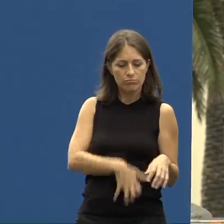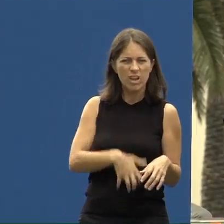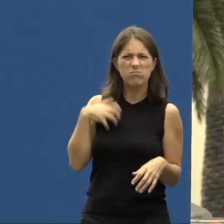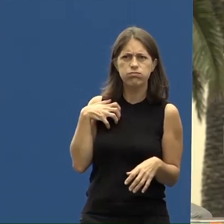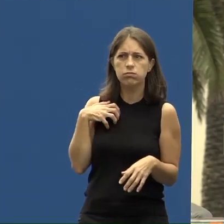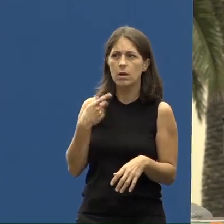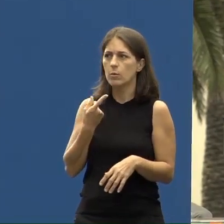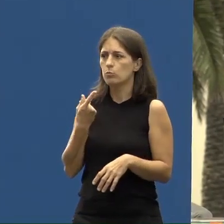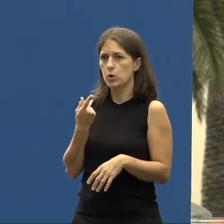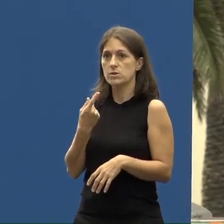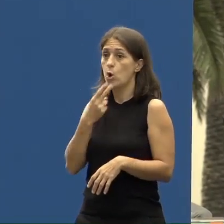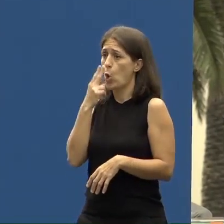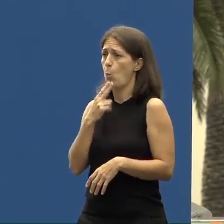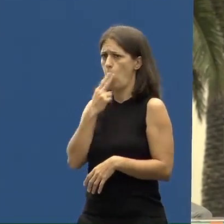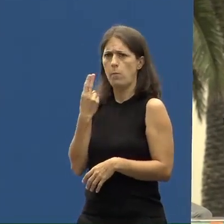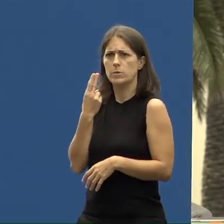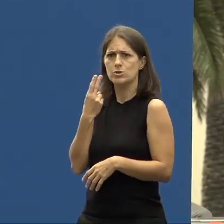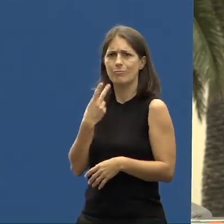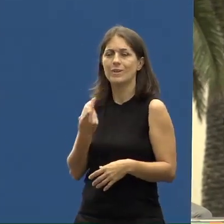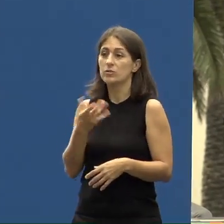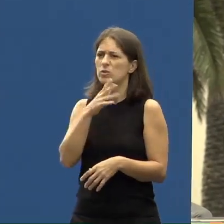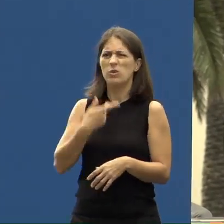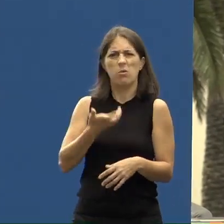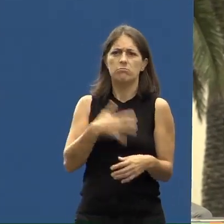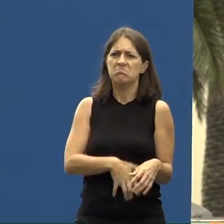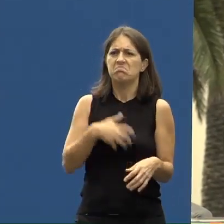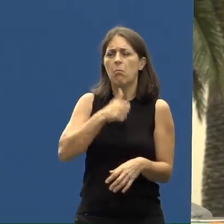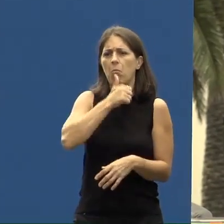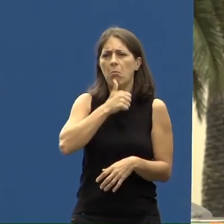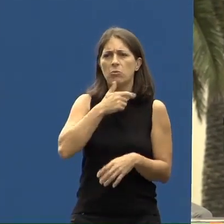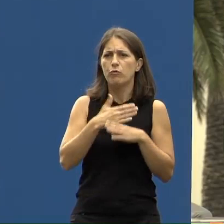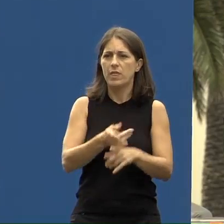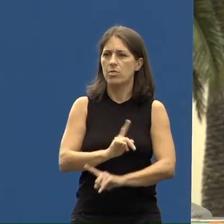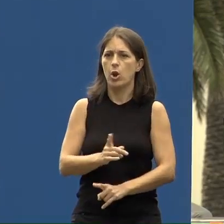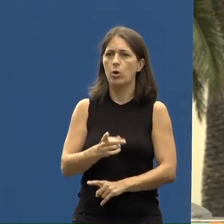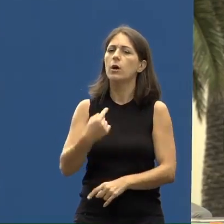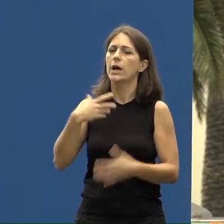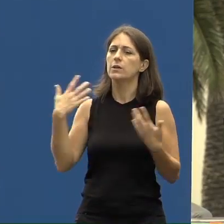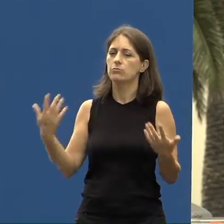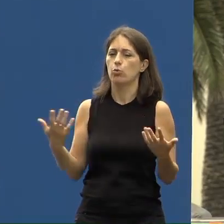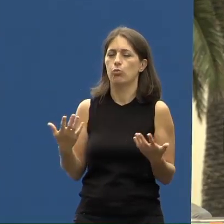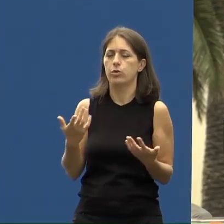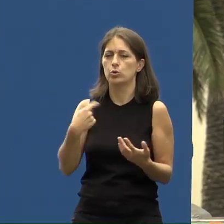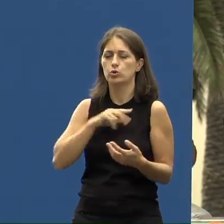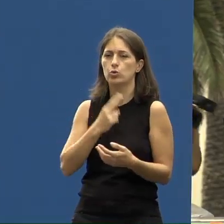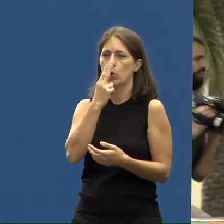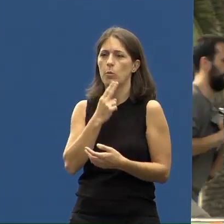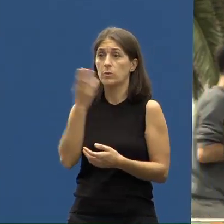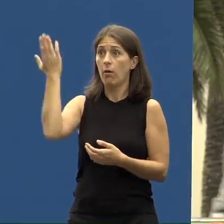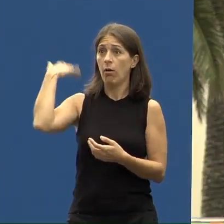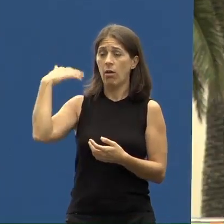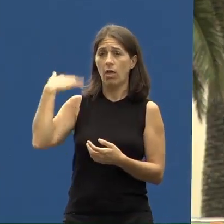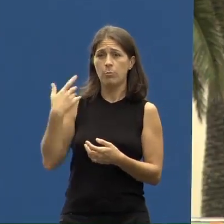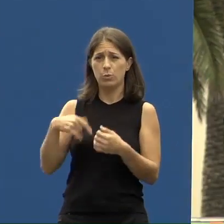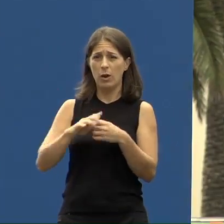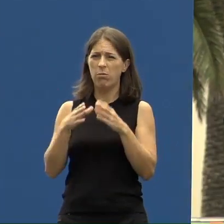compromiso. Nunca nos chegou con indignarnos, enseguida demos o paso e nos comprometemos. Por iso, cando foi a catástrofe do Prestige,